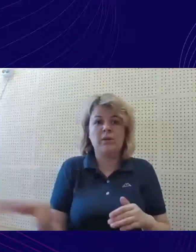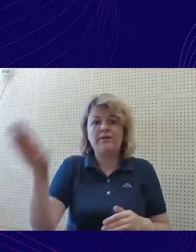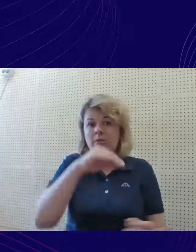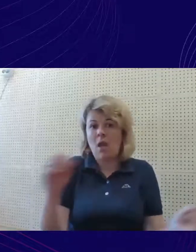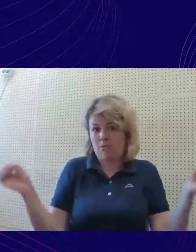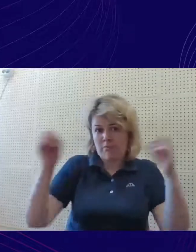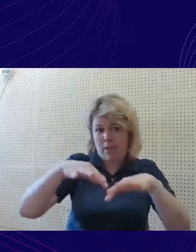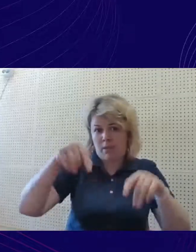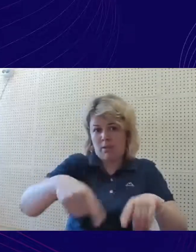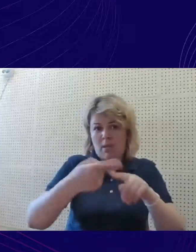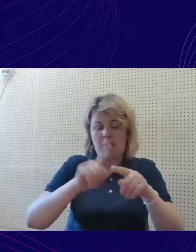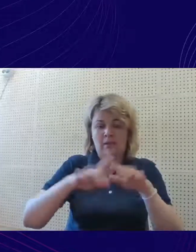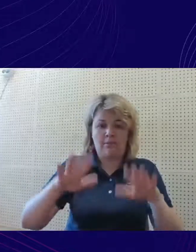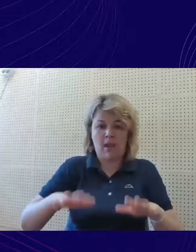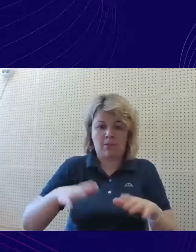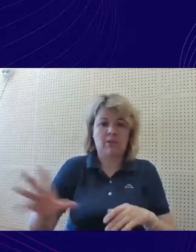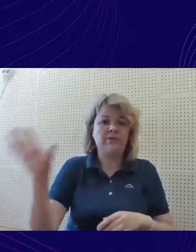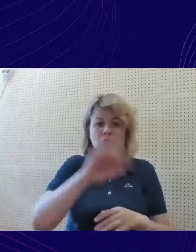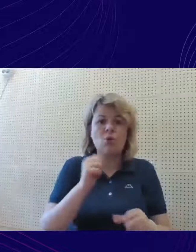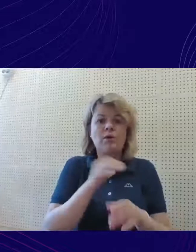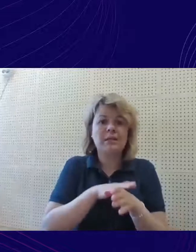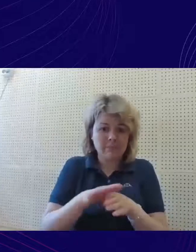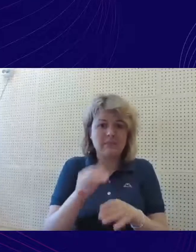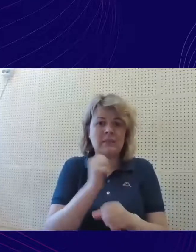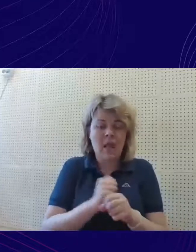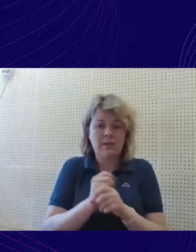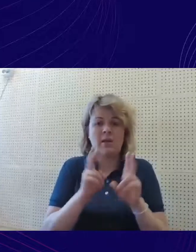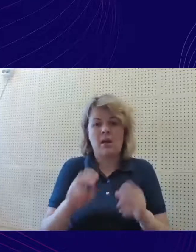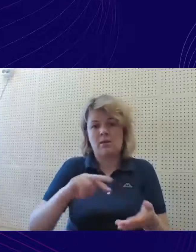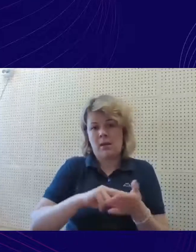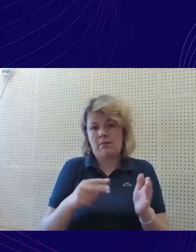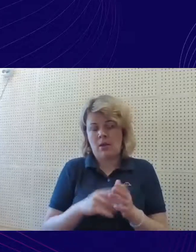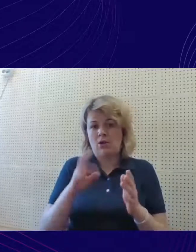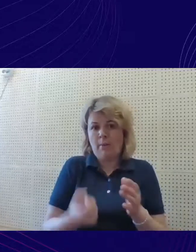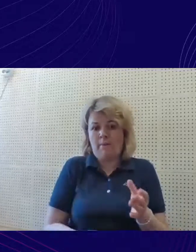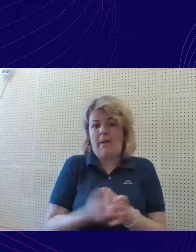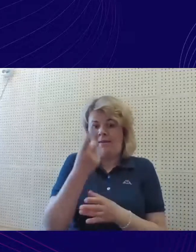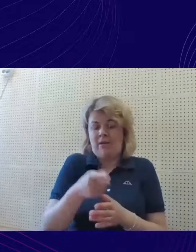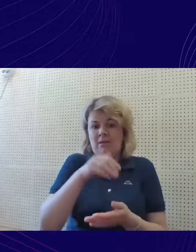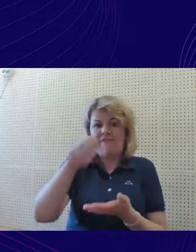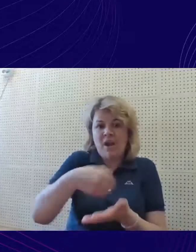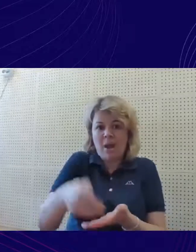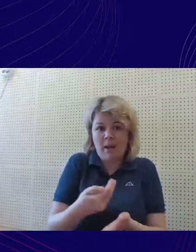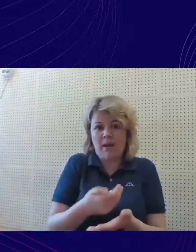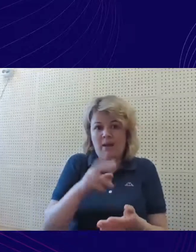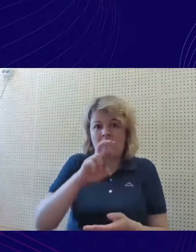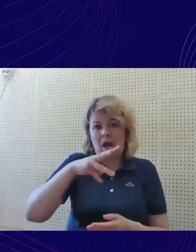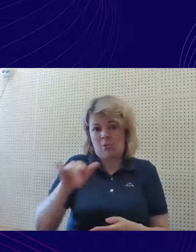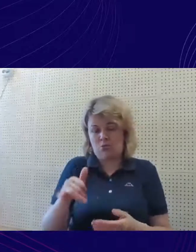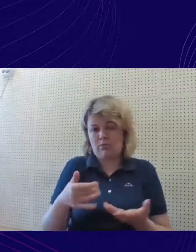здесь, уже все, как планировали, сделано. Да? Только вот возникла эта чертова яма. И два